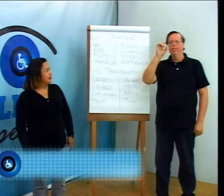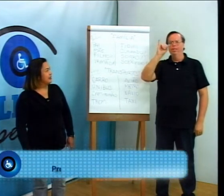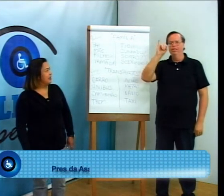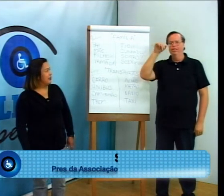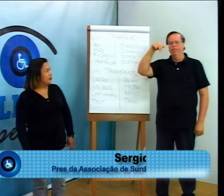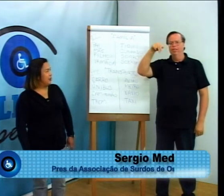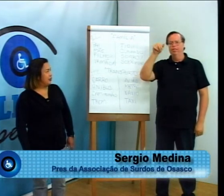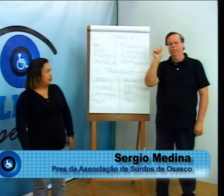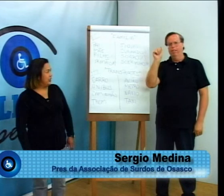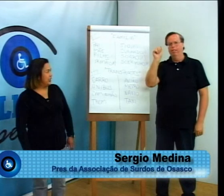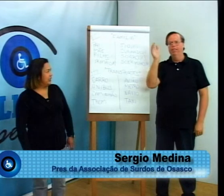Sérgio Medina